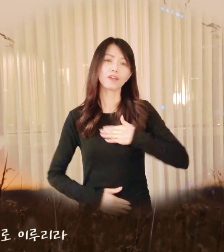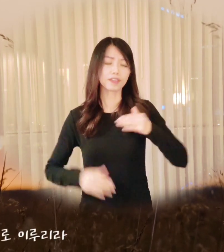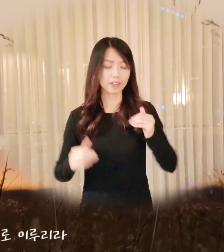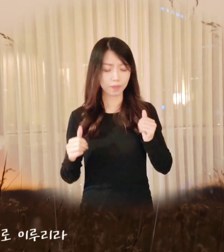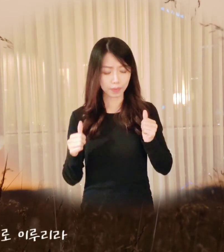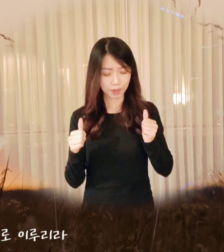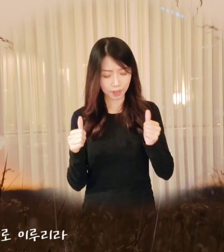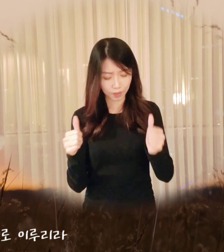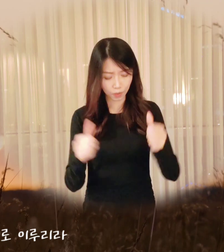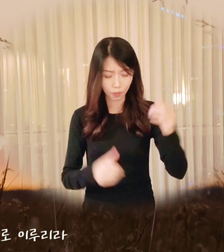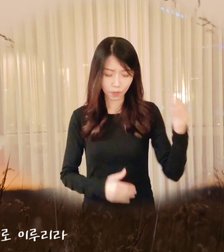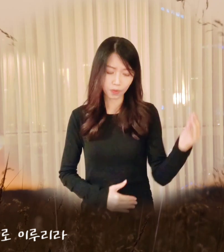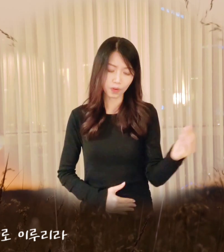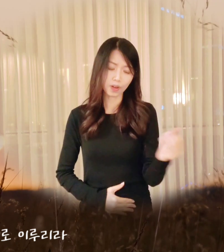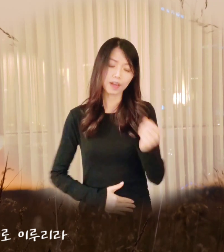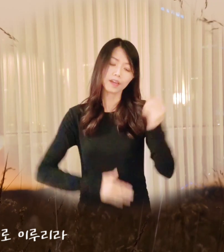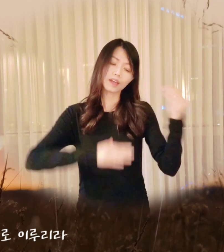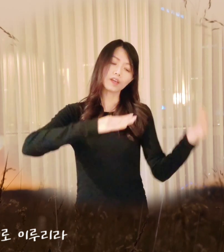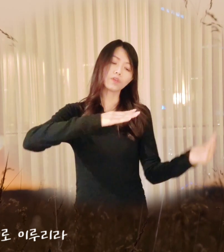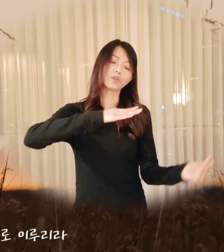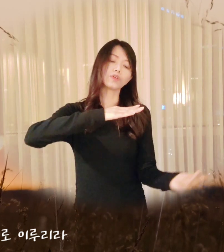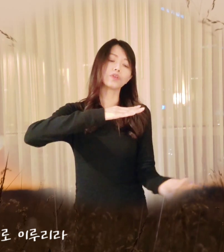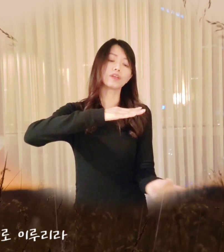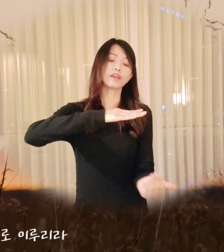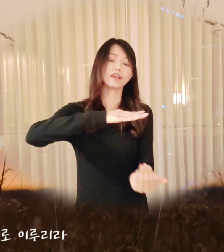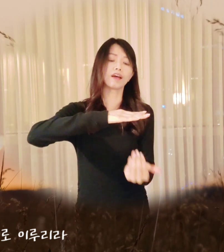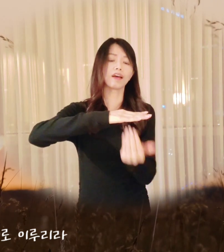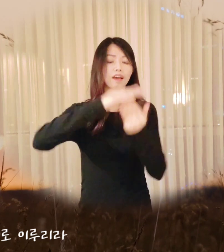나의 열심으로